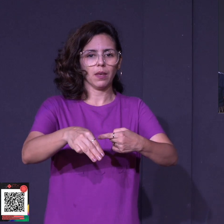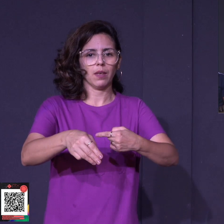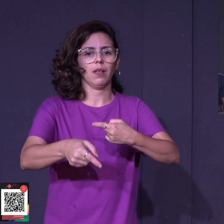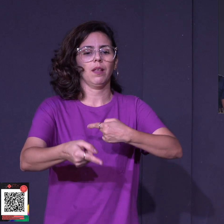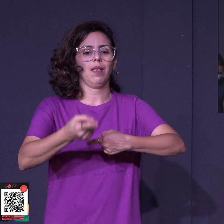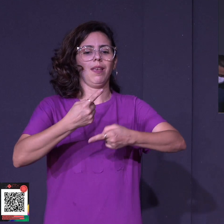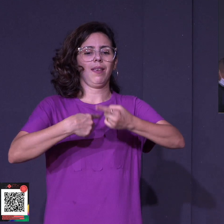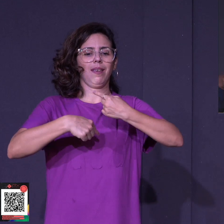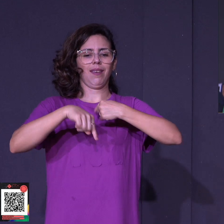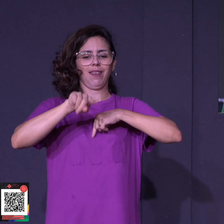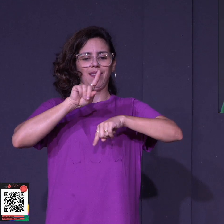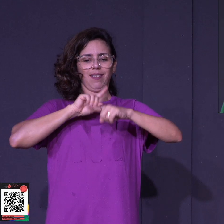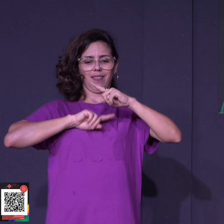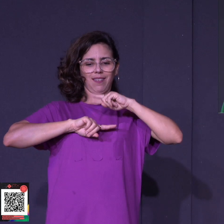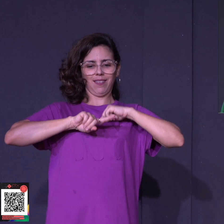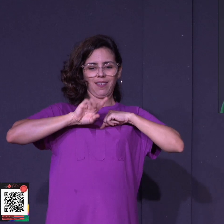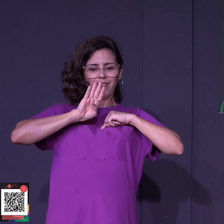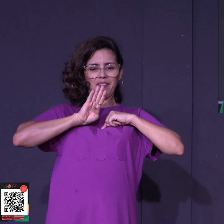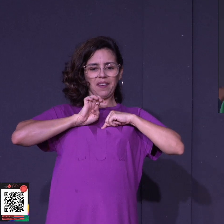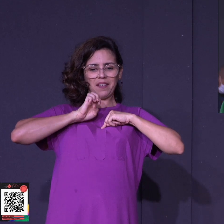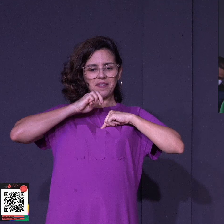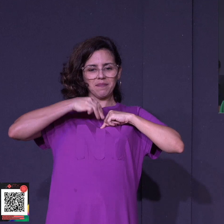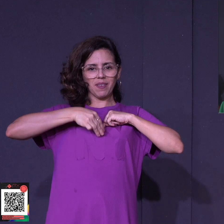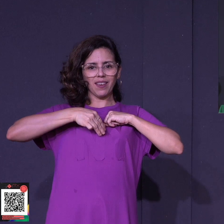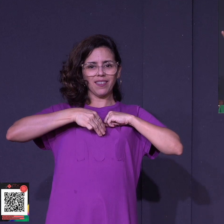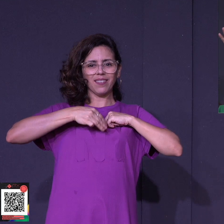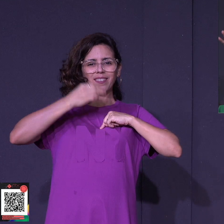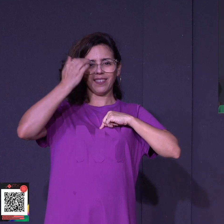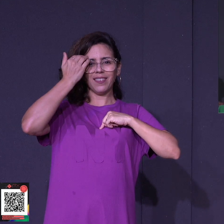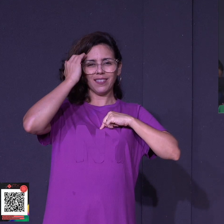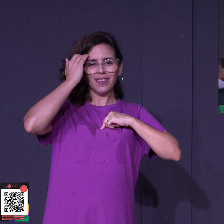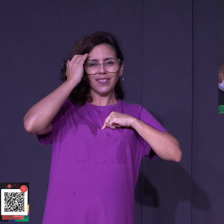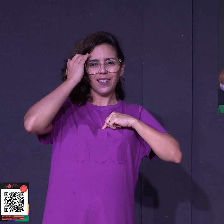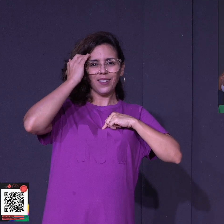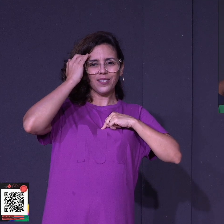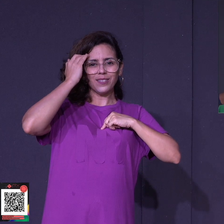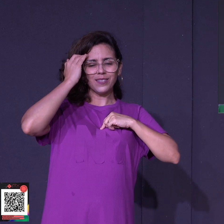oportunidade, faça o bem a todos,